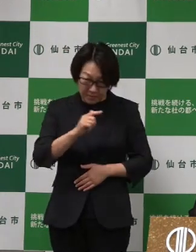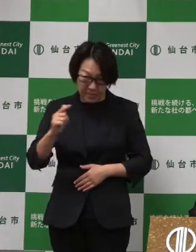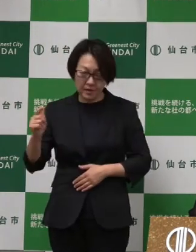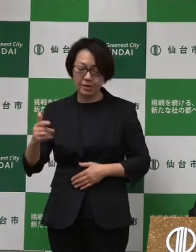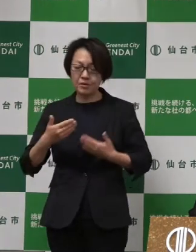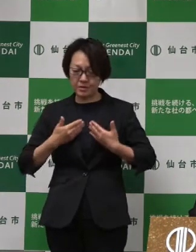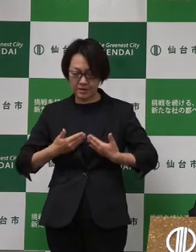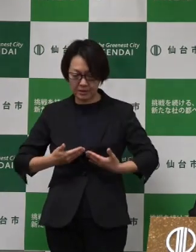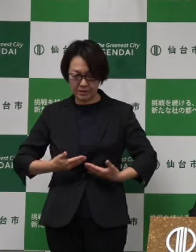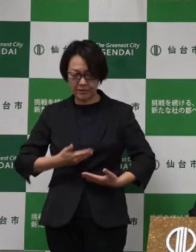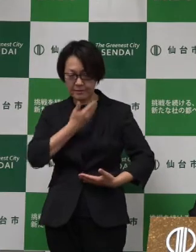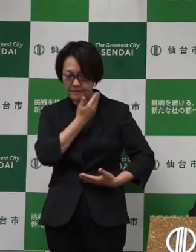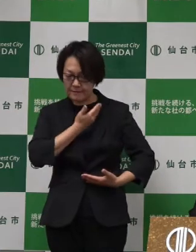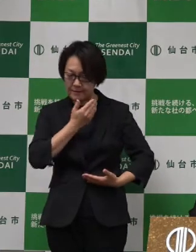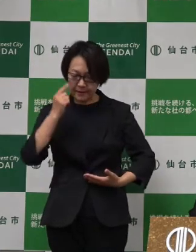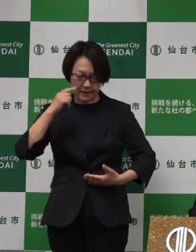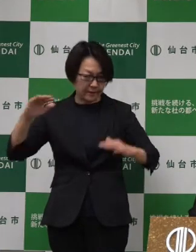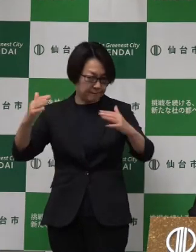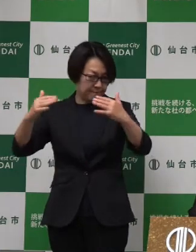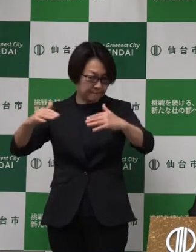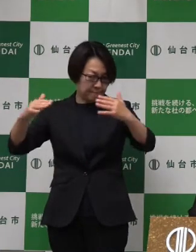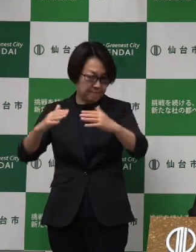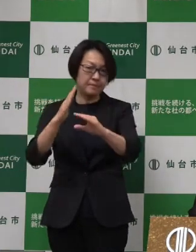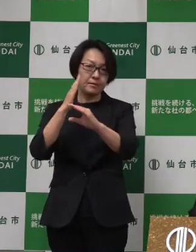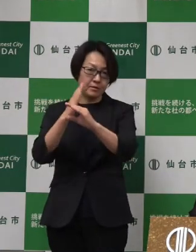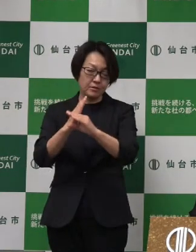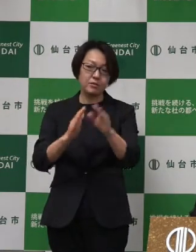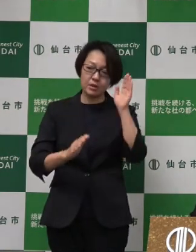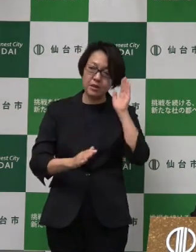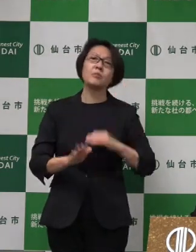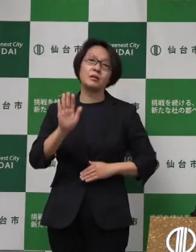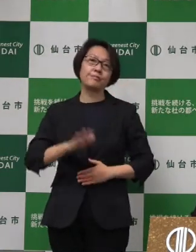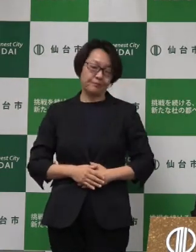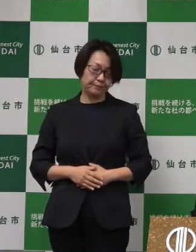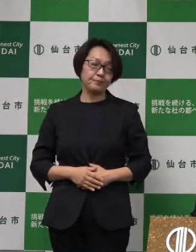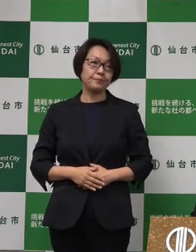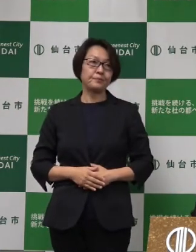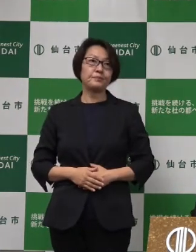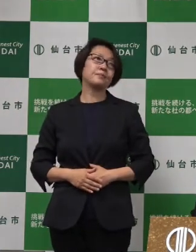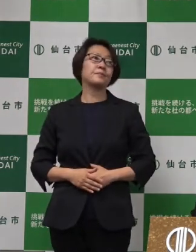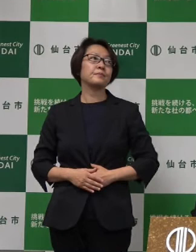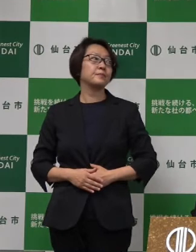慎重にいろいろとご審査をいただいているというふうに聞いております。